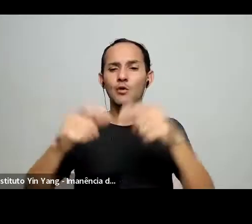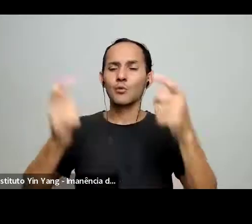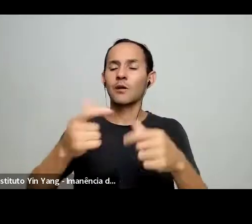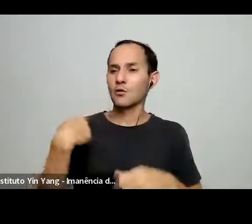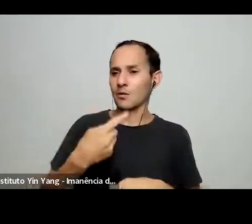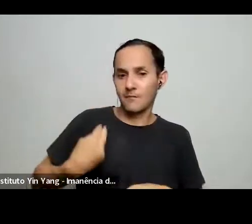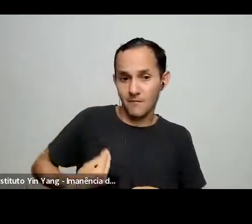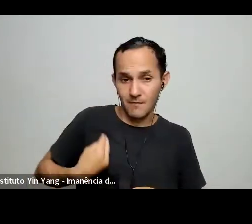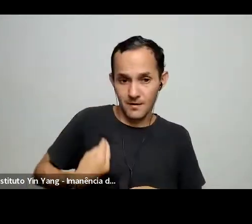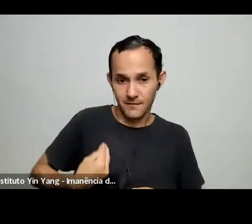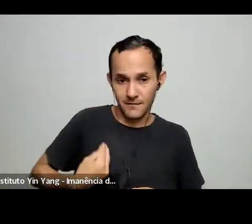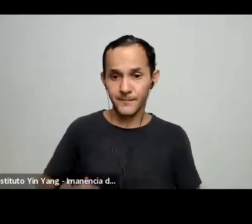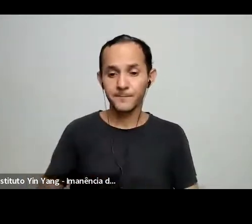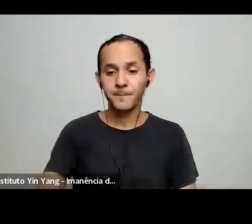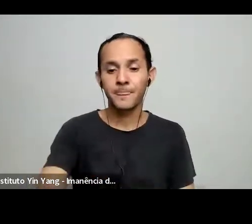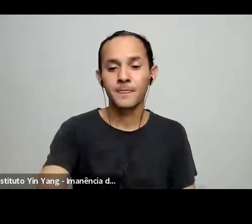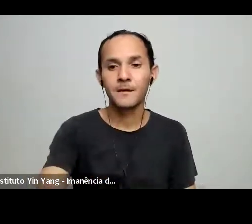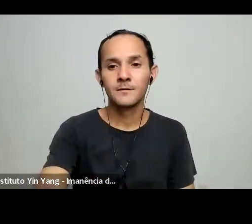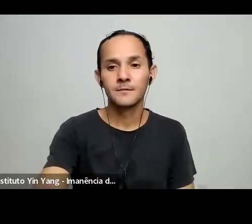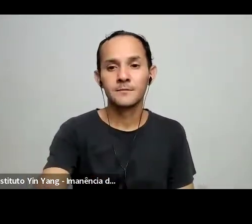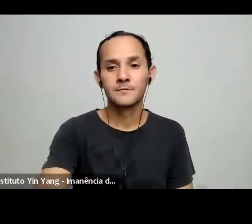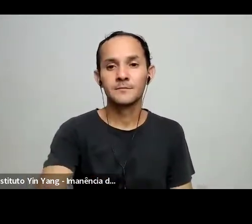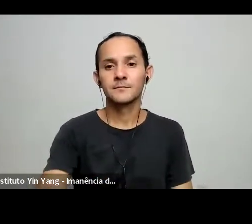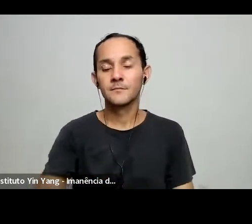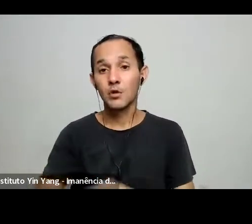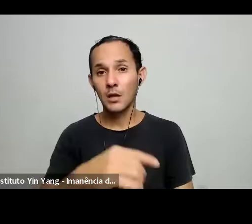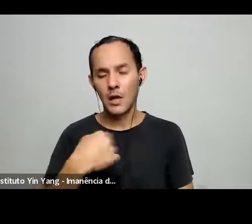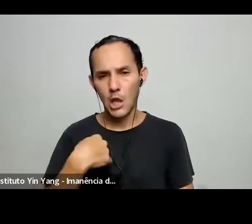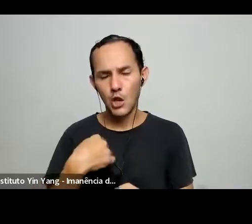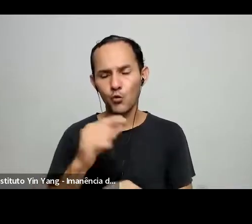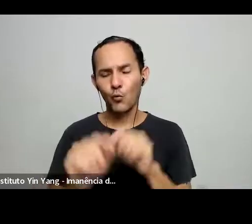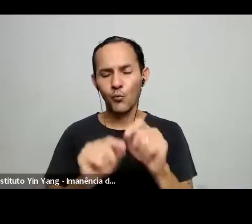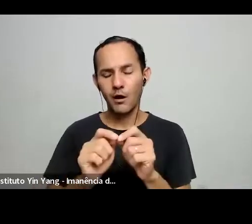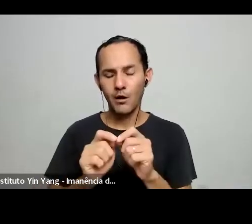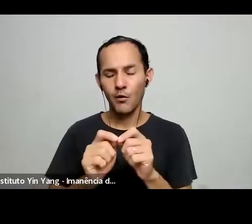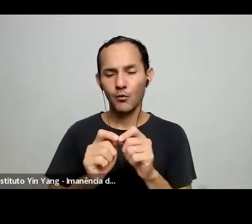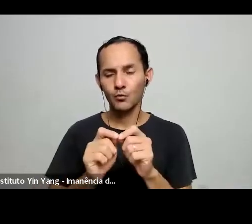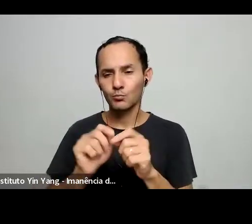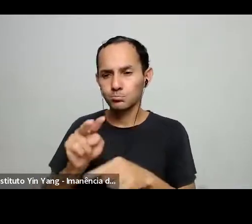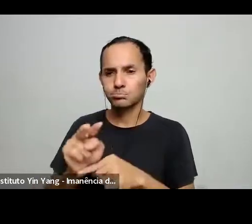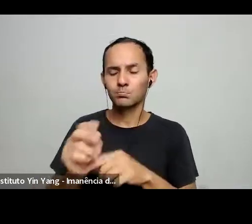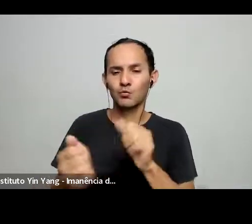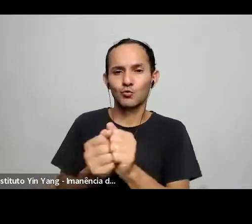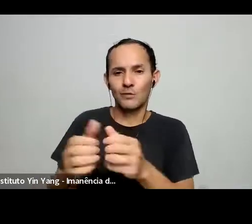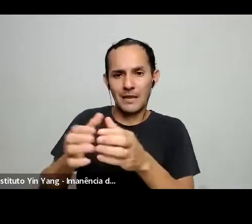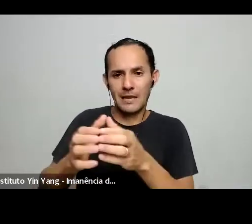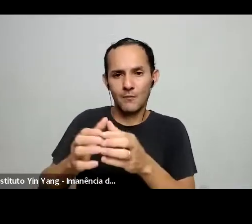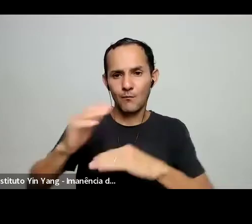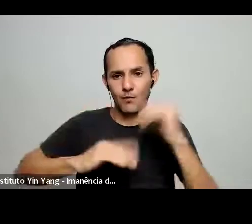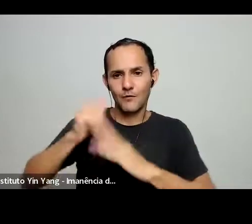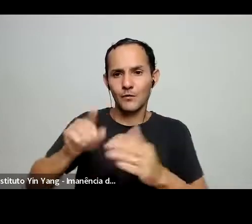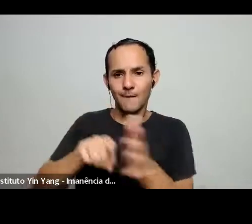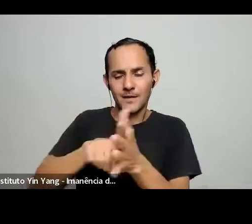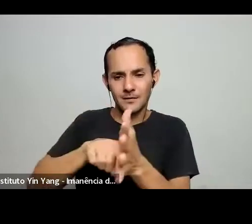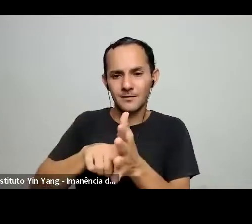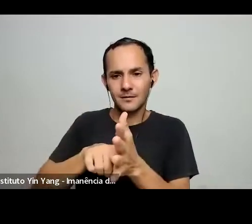estávamos, né? E eu acompanho, eu faço parte de uma equipe de pesquisadores